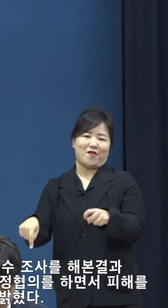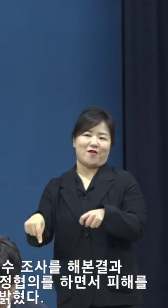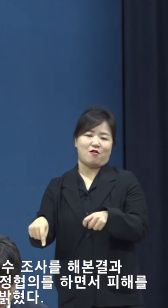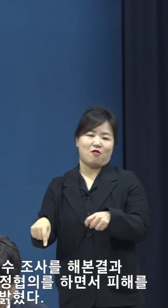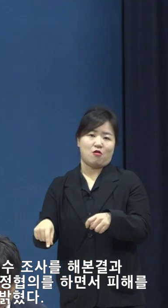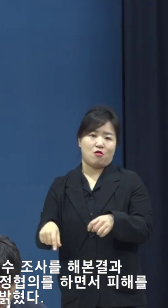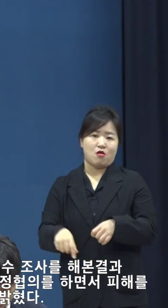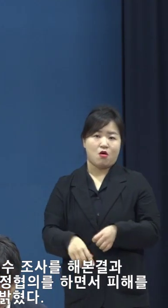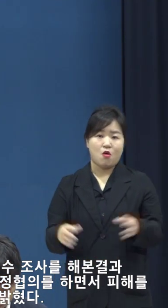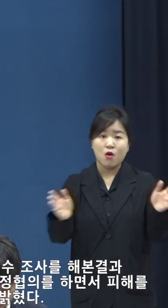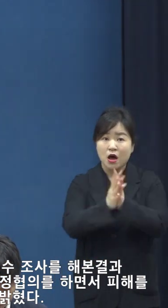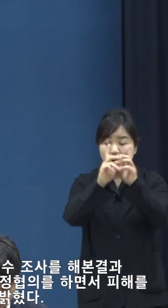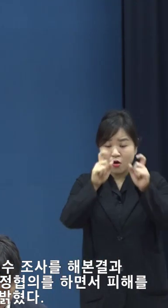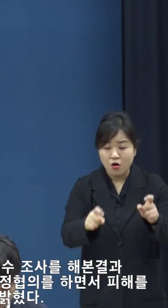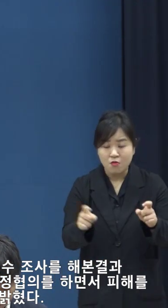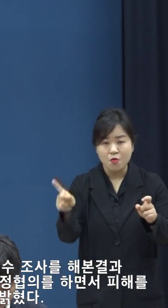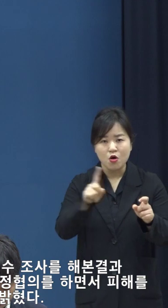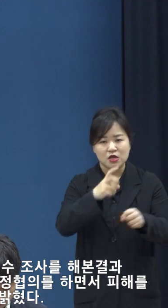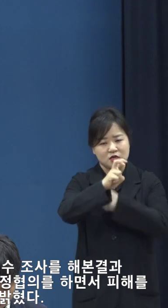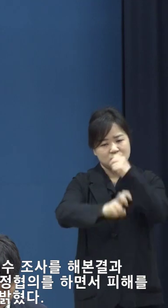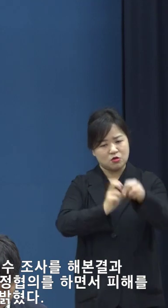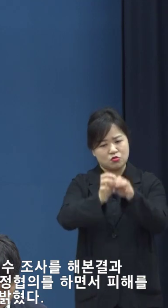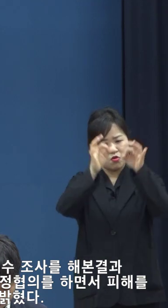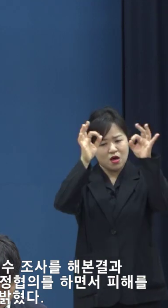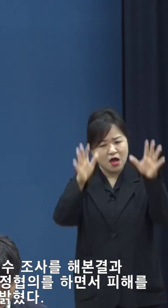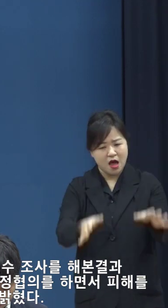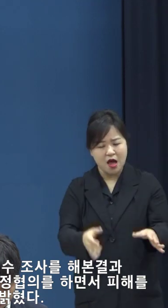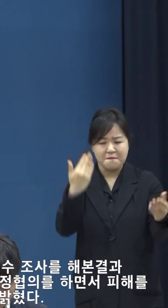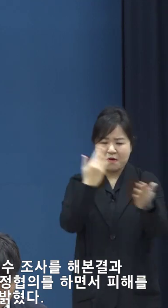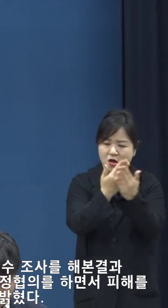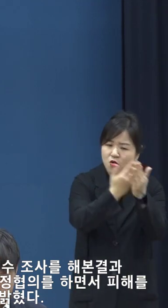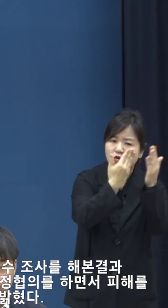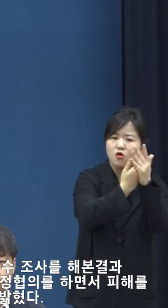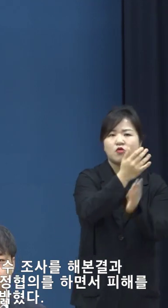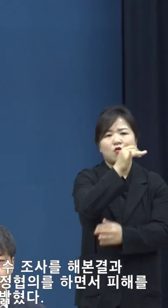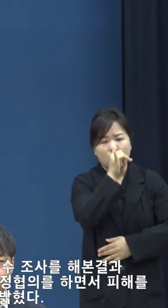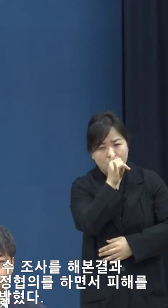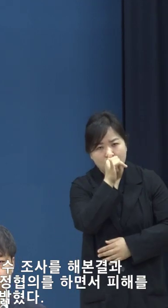이거는 그동안 우리 화성시가 20여 년 동안 꾸준히 발전하고